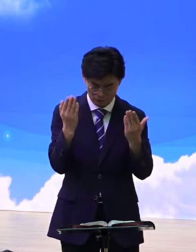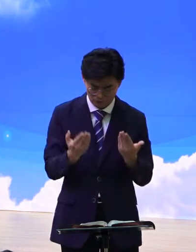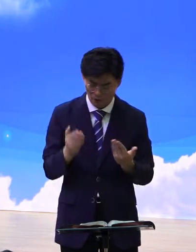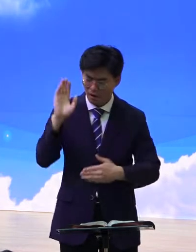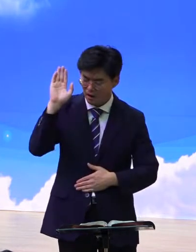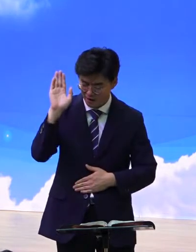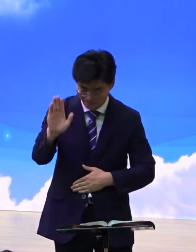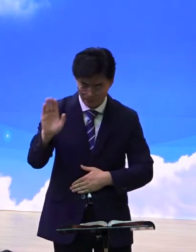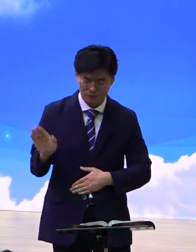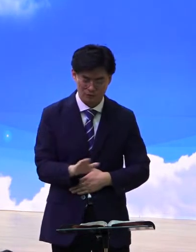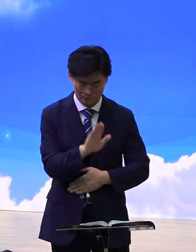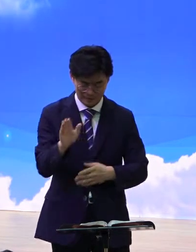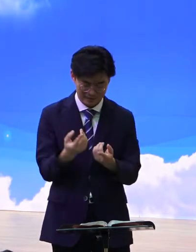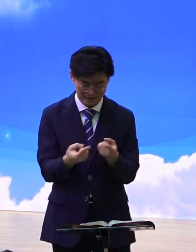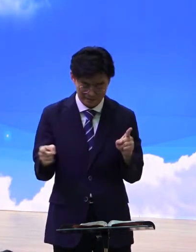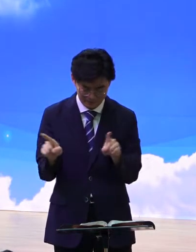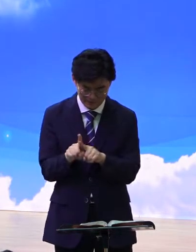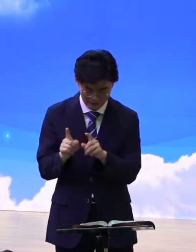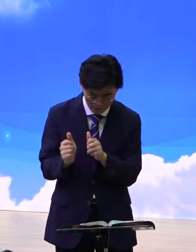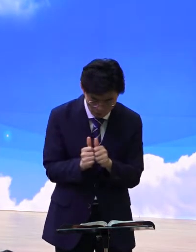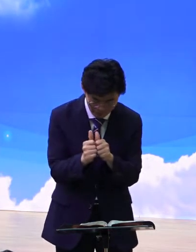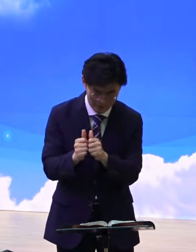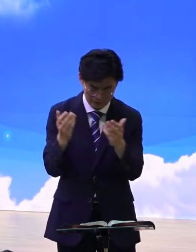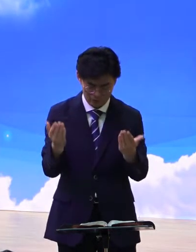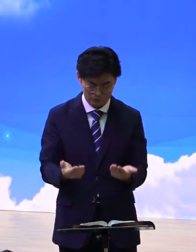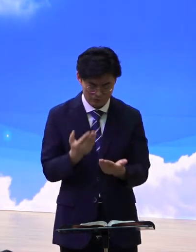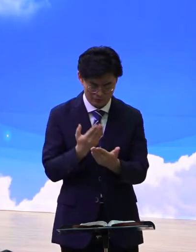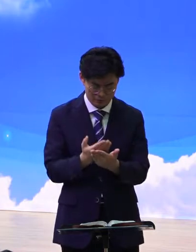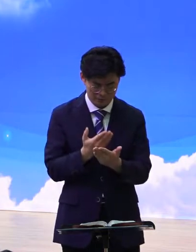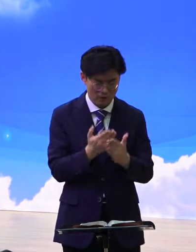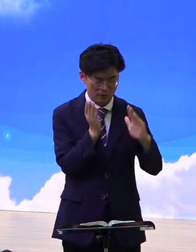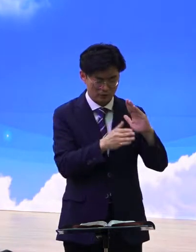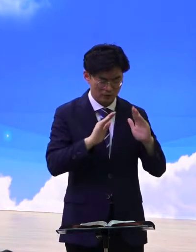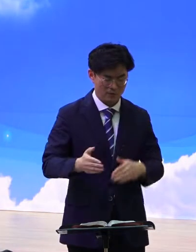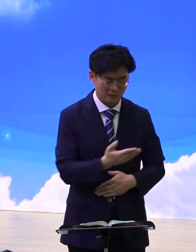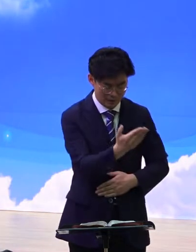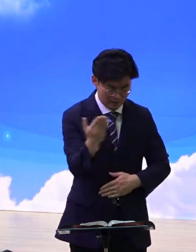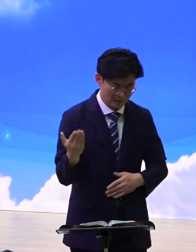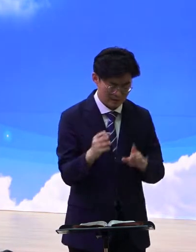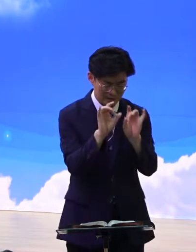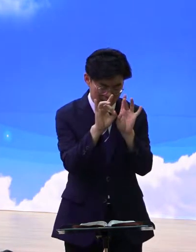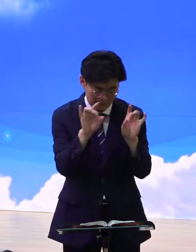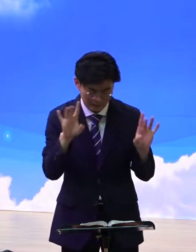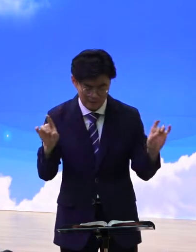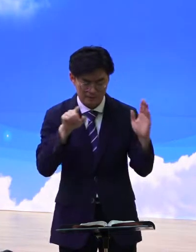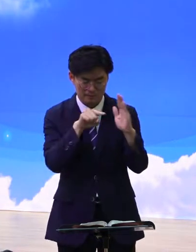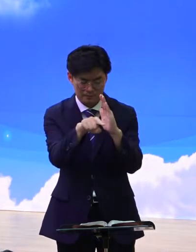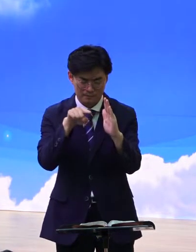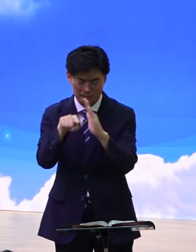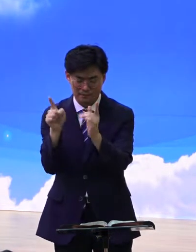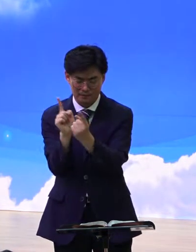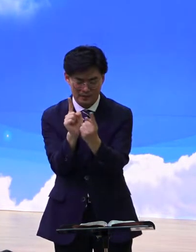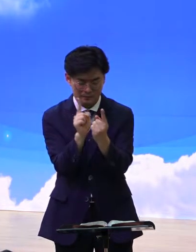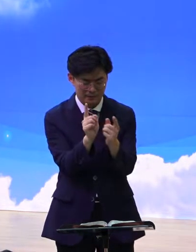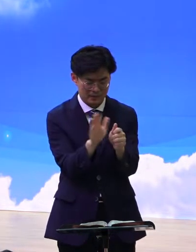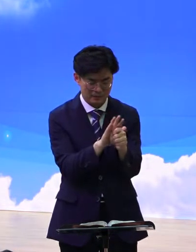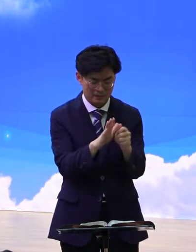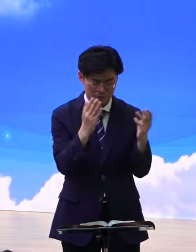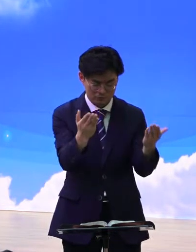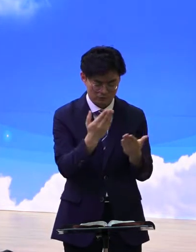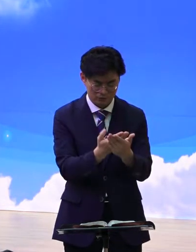사람의 삶을 돌아보아 주시옵소서. 질병과의 싸움, 주변 인간관계의 어려움,